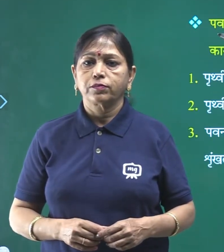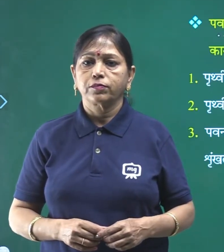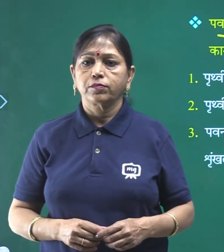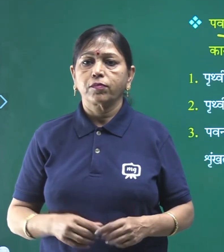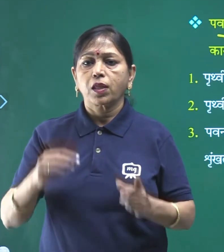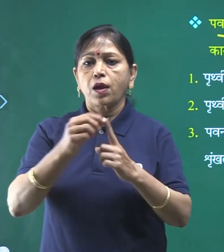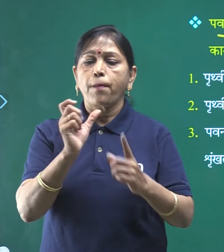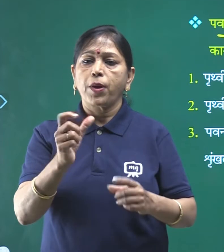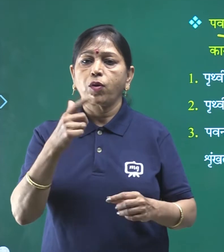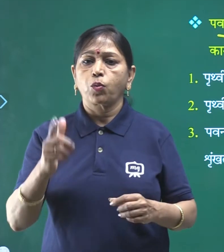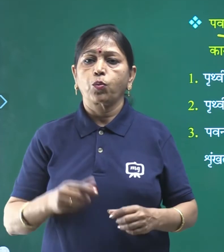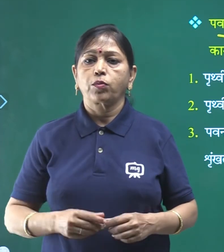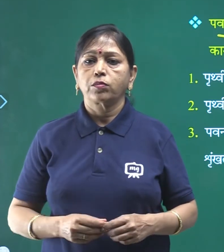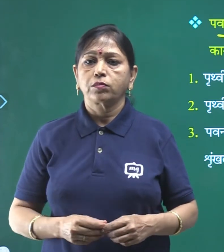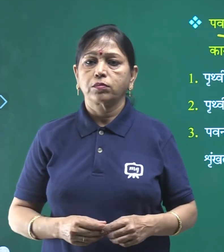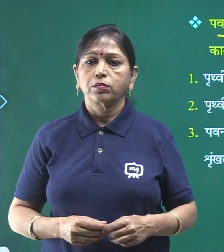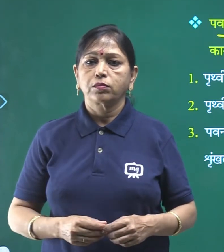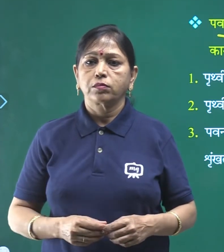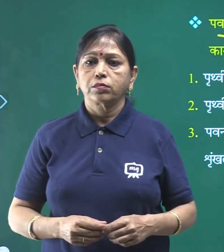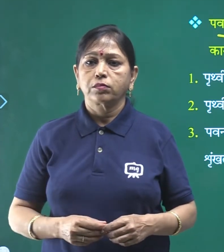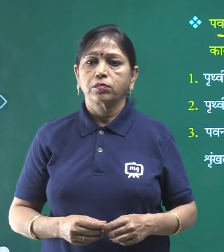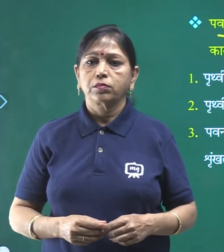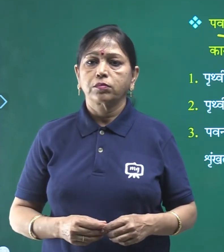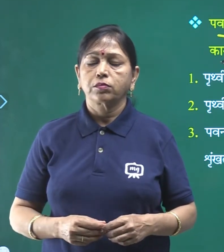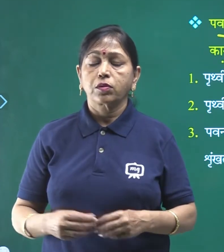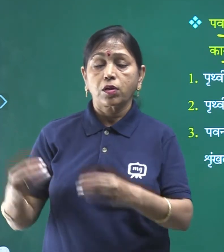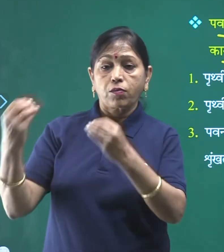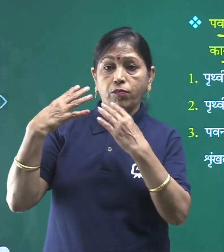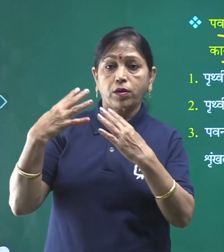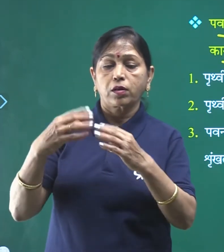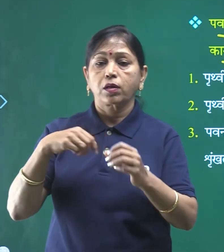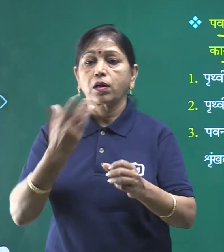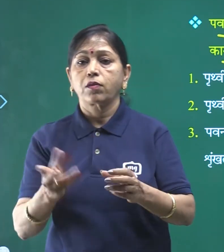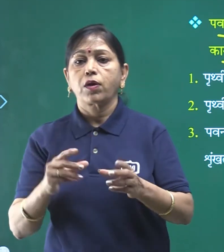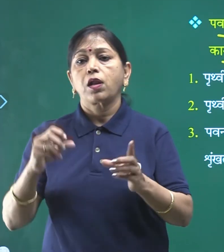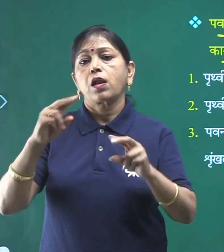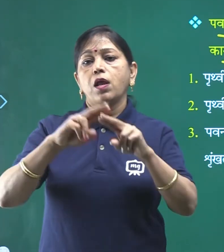और पवन को प्रभावित करने वाले कारक